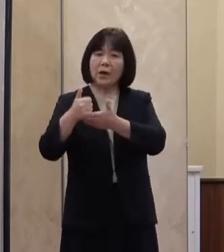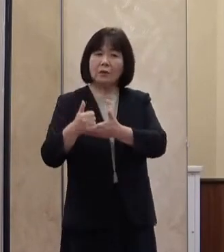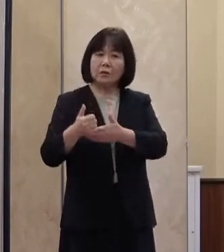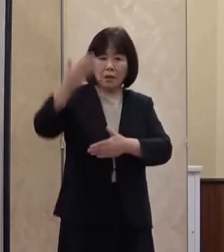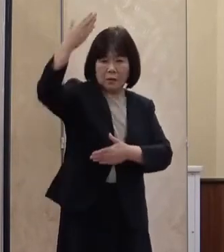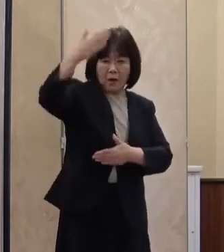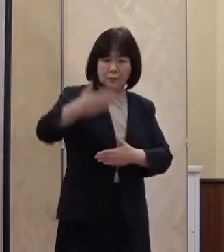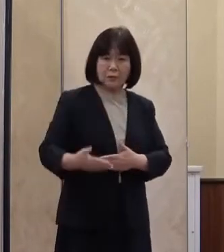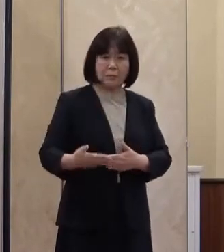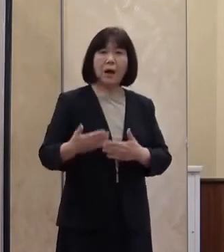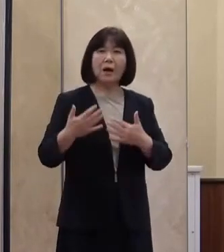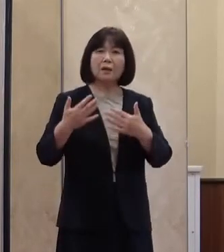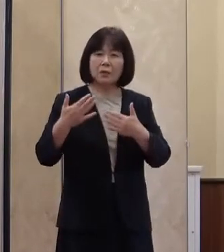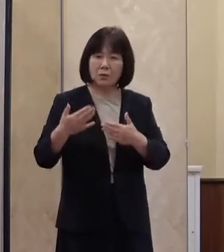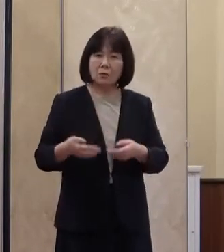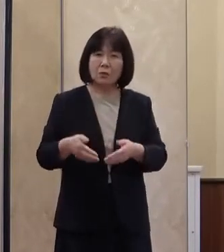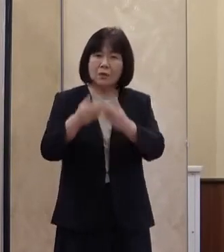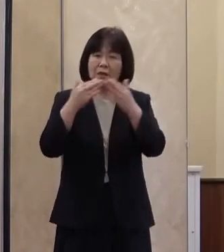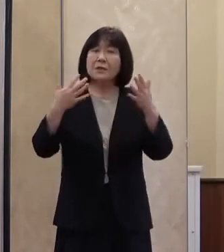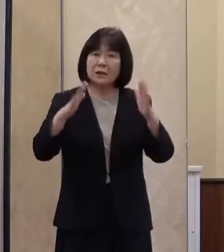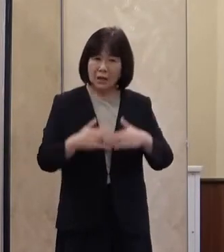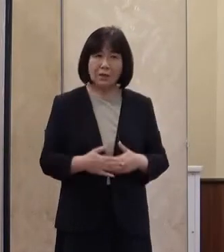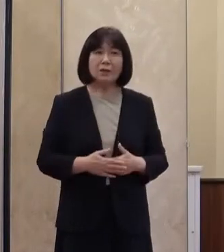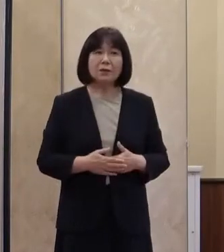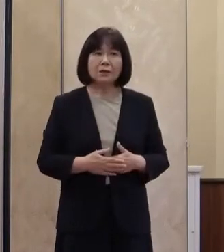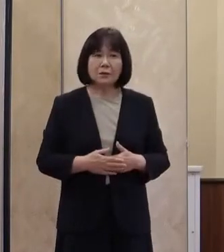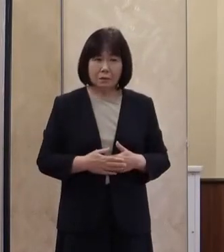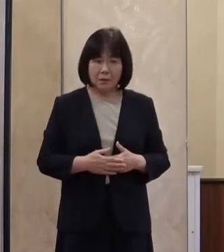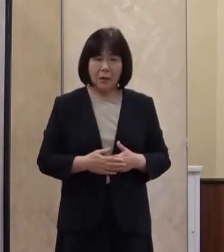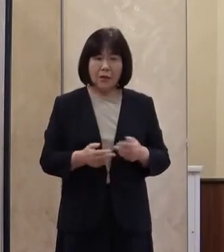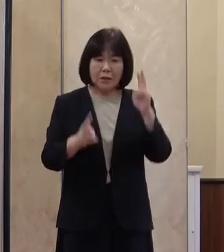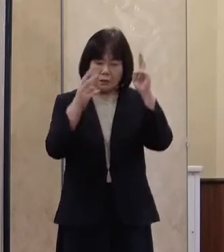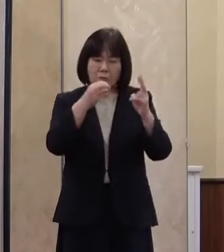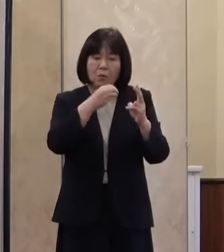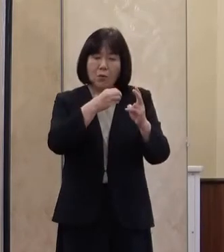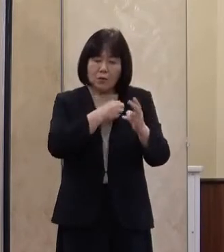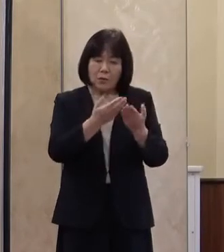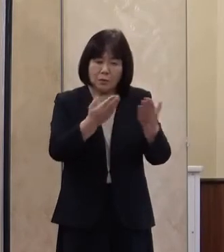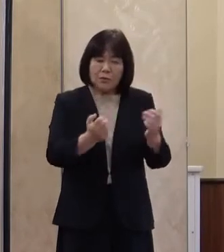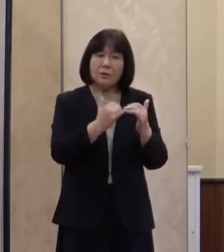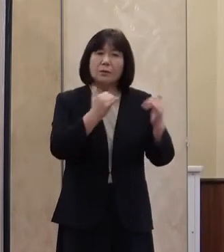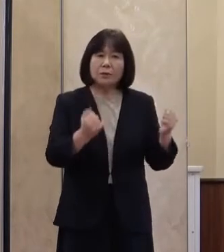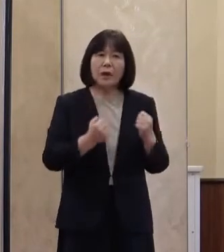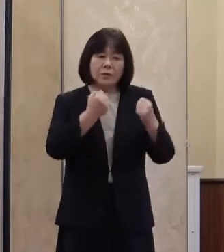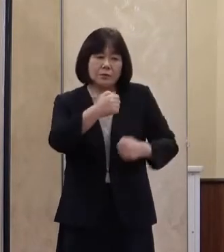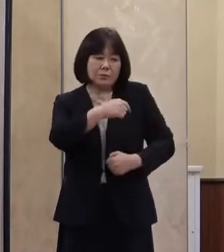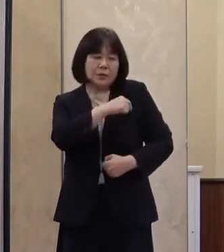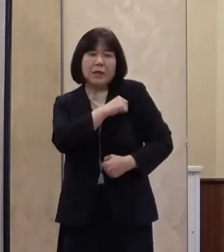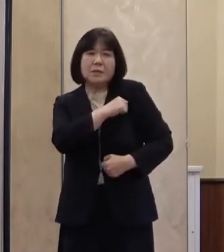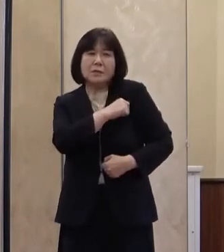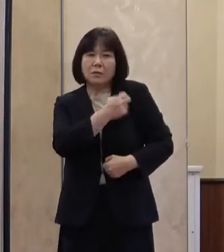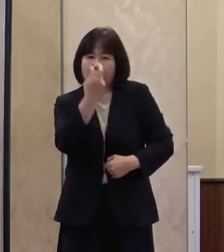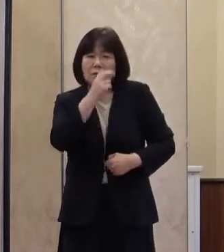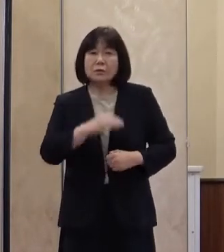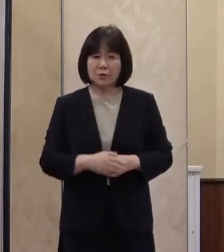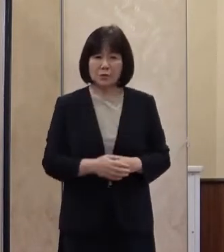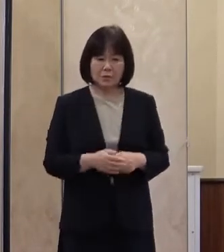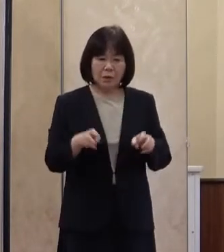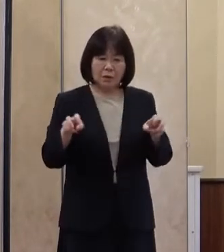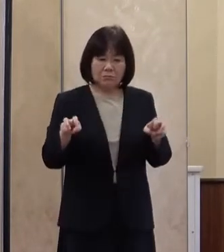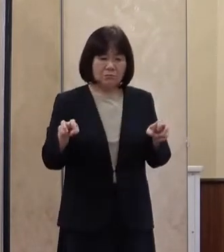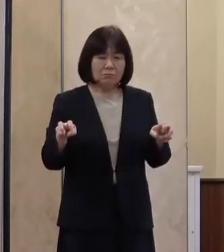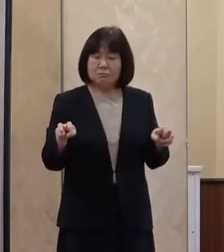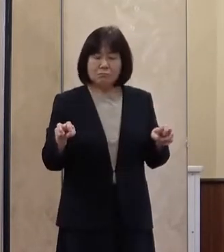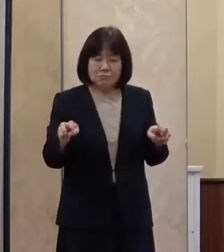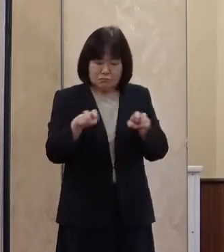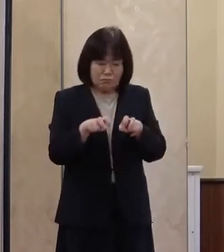置であったり、あるいは従業員の出勤前の検温等の実施であったり、あるいはその客席の間隔が不十分な場合、